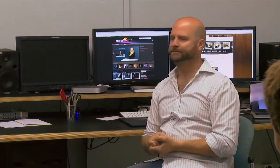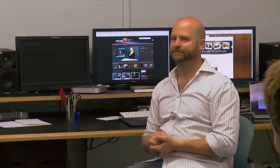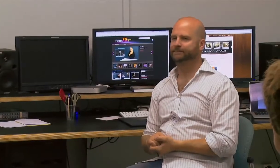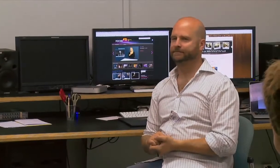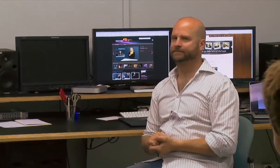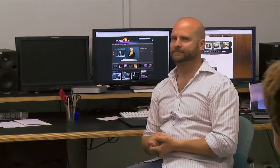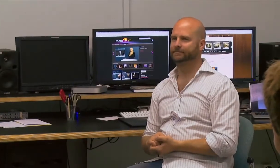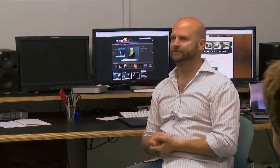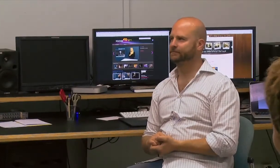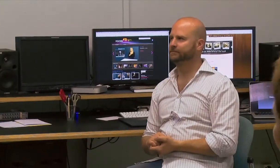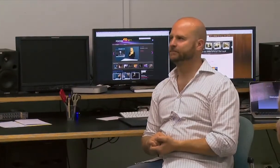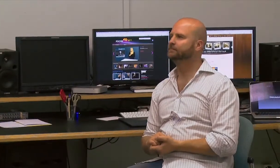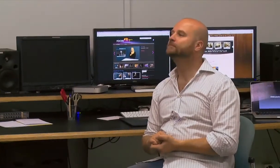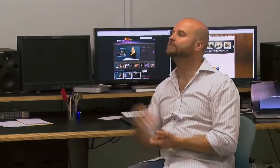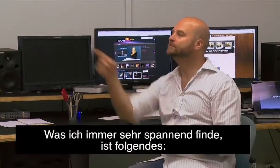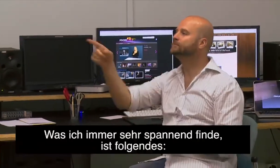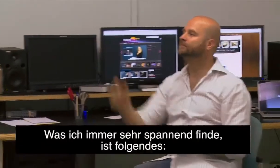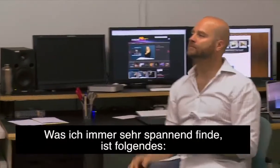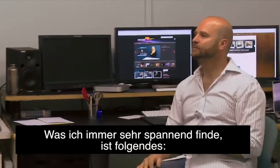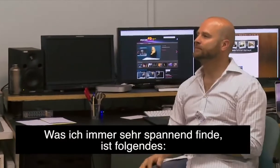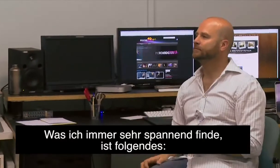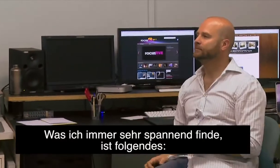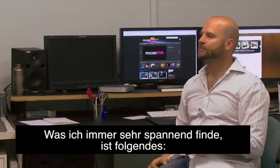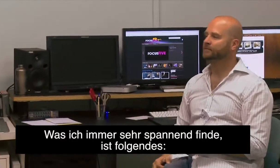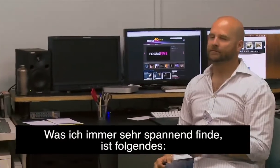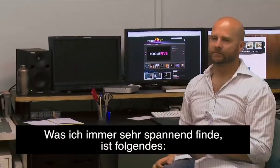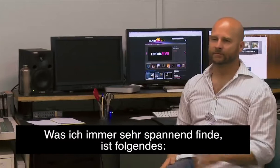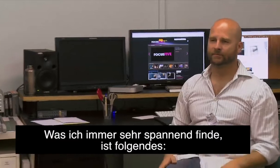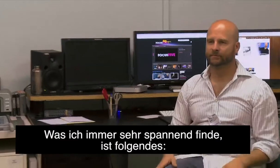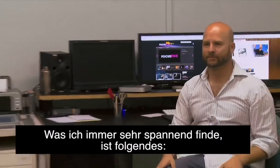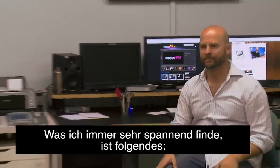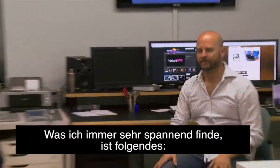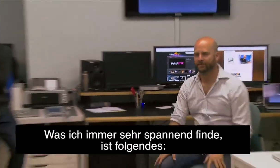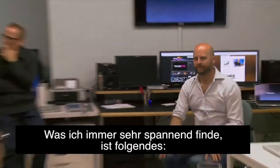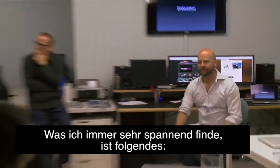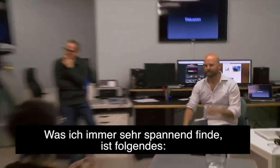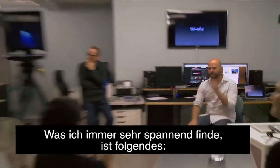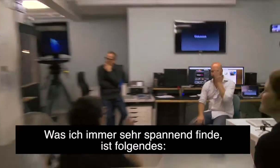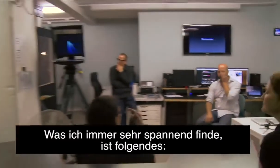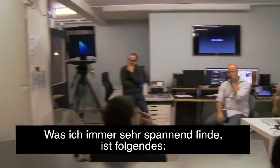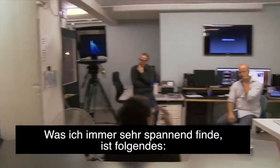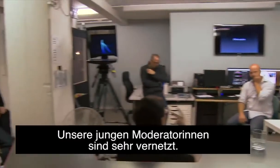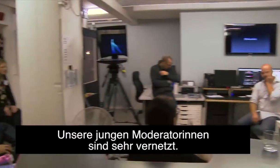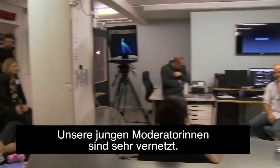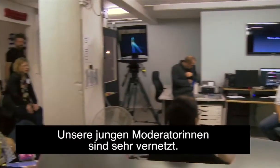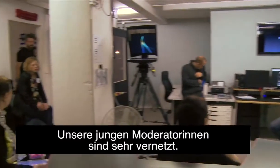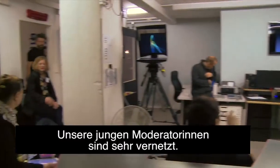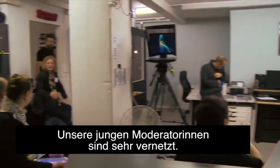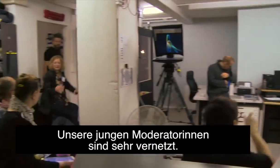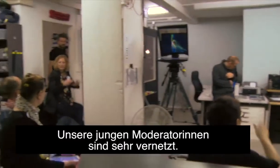verstehen. Was ich immer ganz spannend finde, wenn wir unsere Moderatorinnen oder Vereine sehen, das sind junge Leute, die sehr